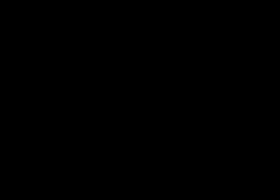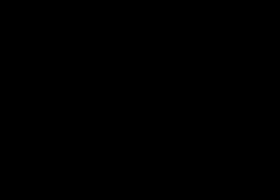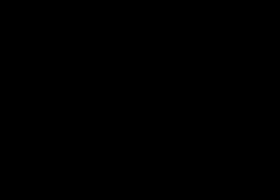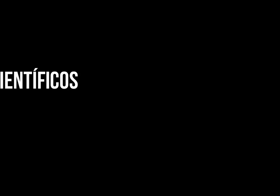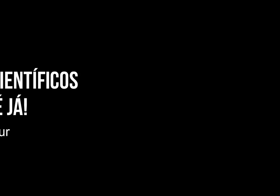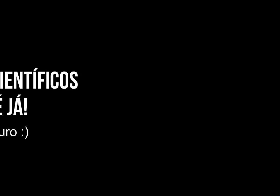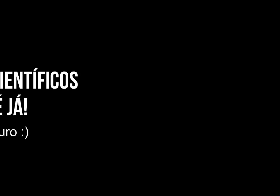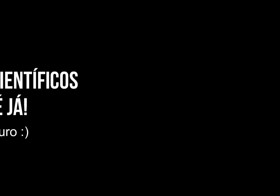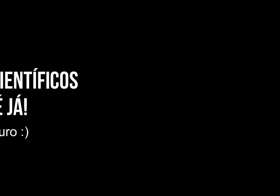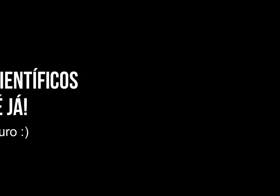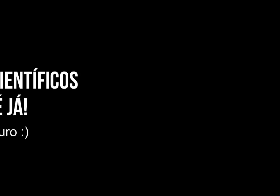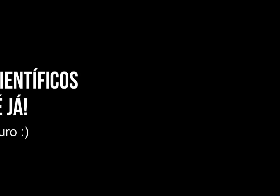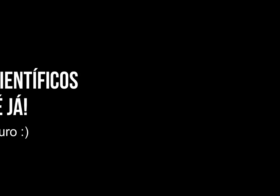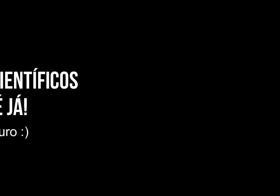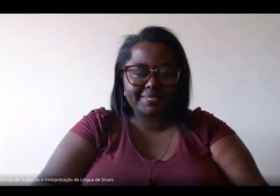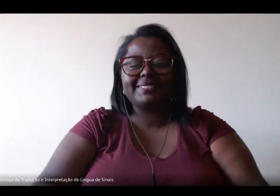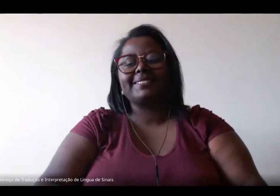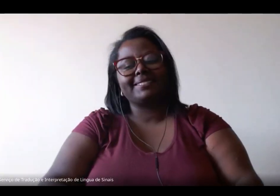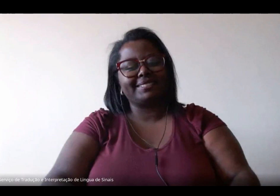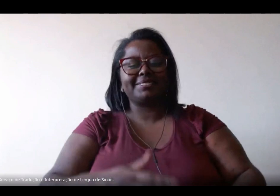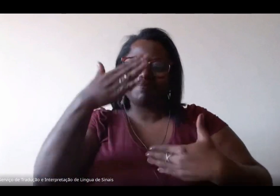also on the faces.